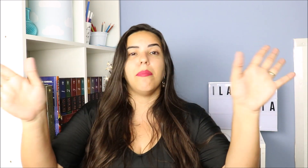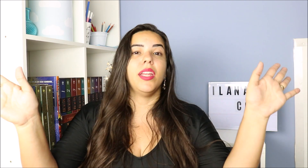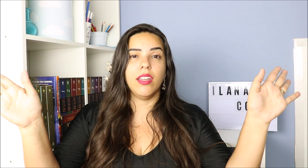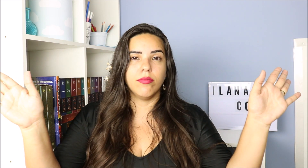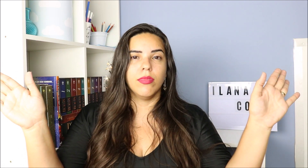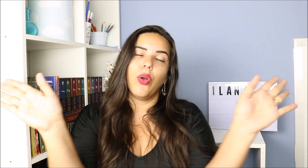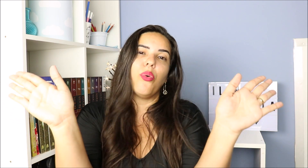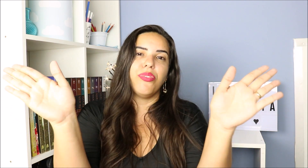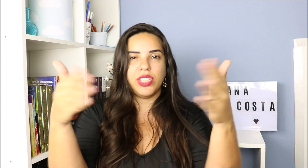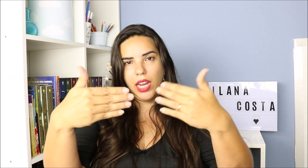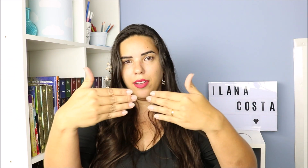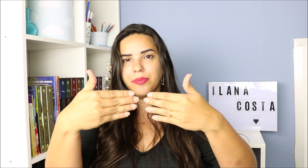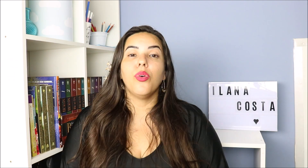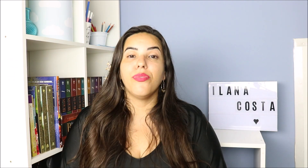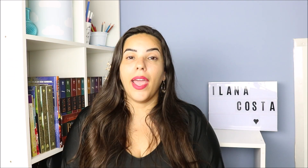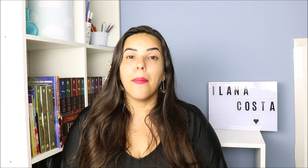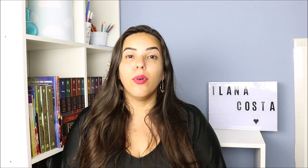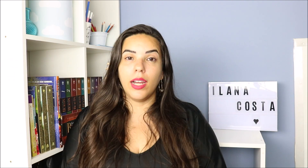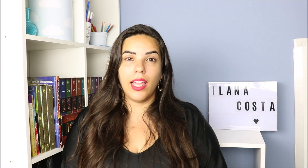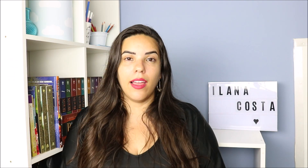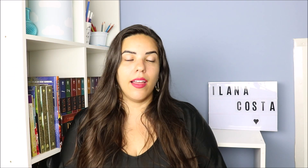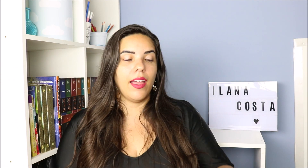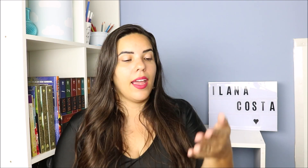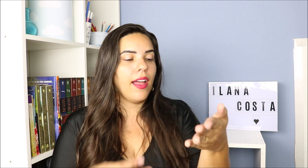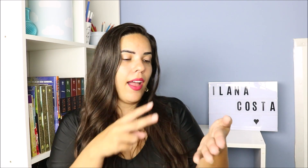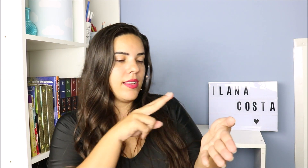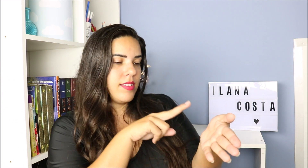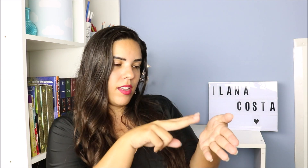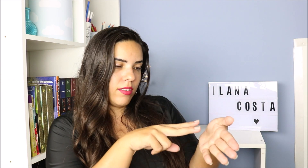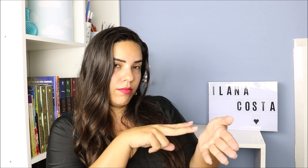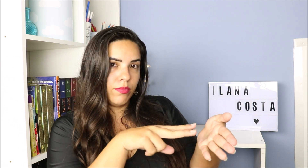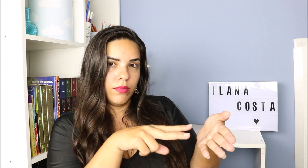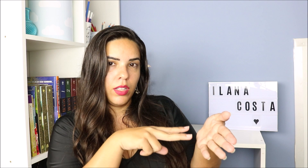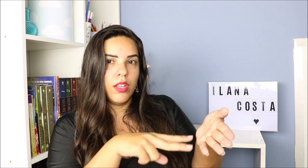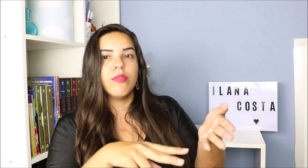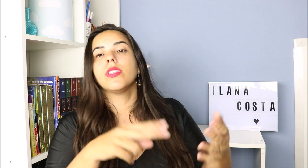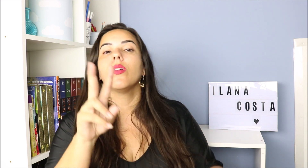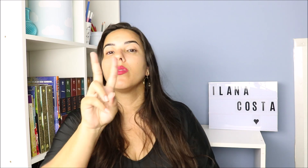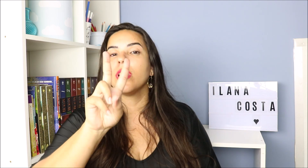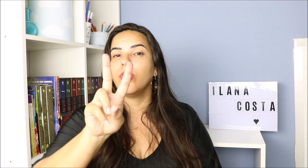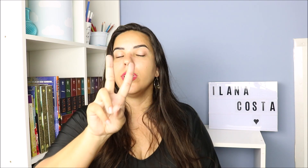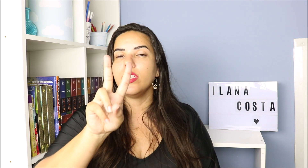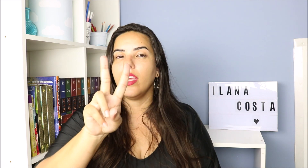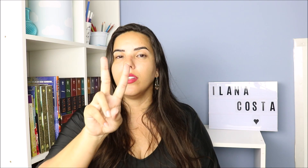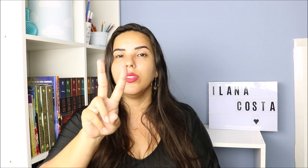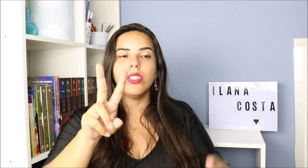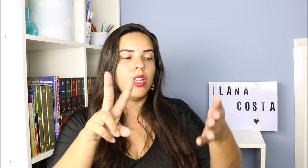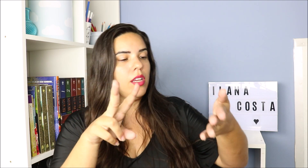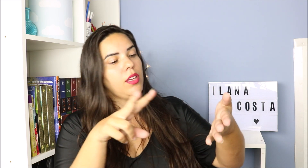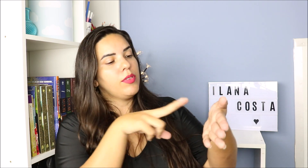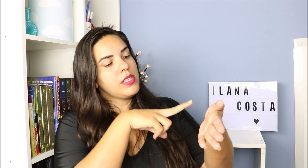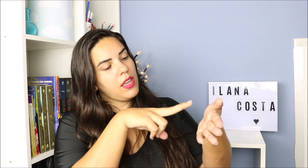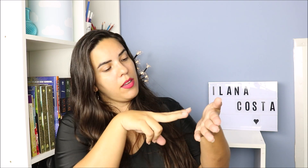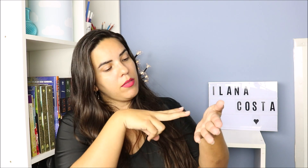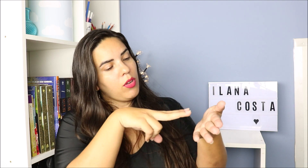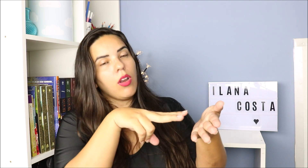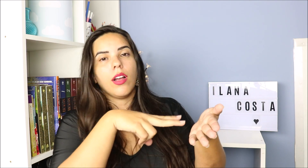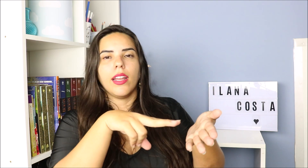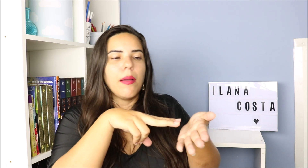abrir ou fechar. O verbo ler é assim, você usa 2 dedos e você coloca na